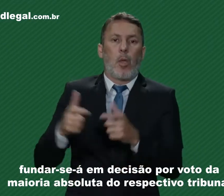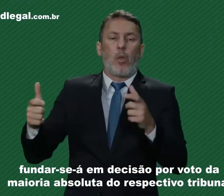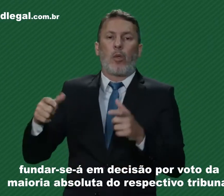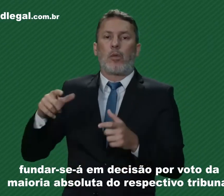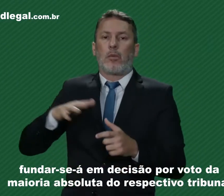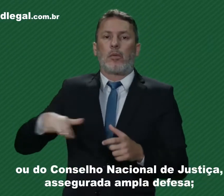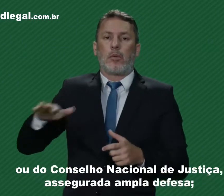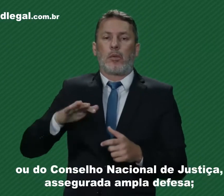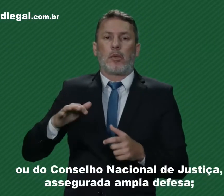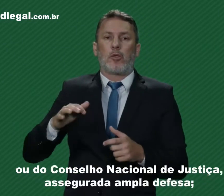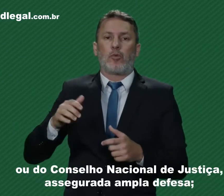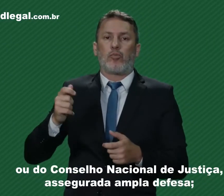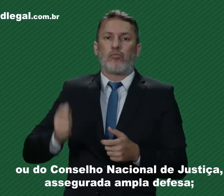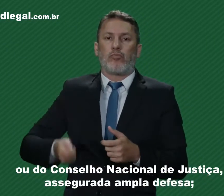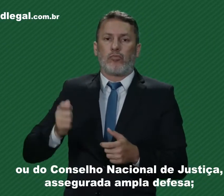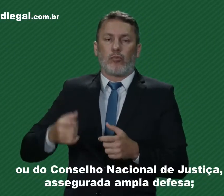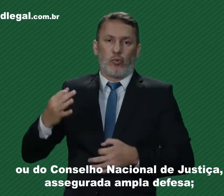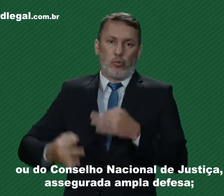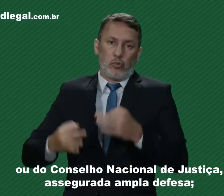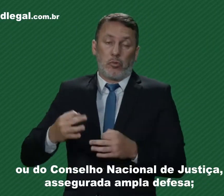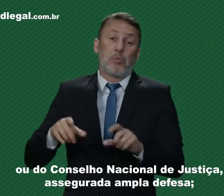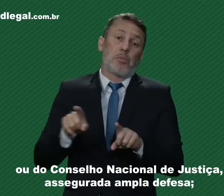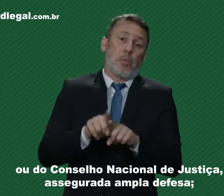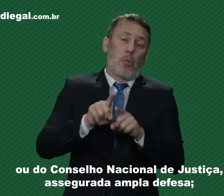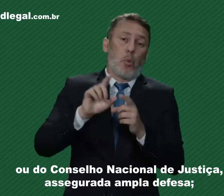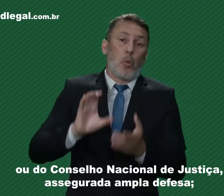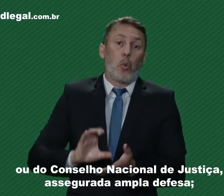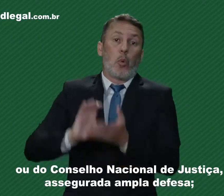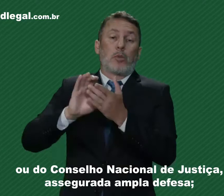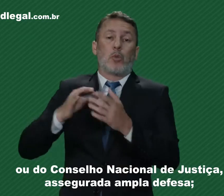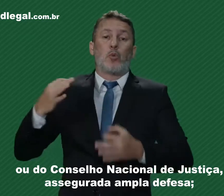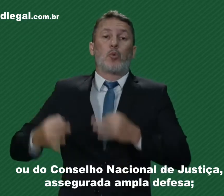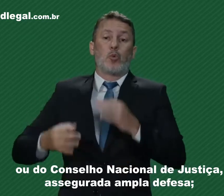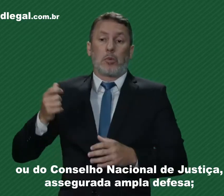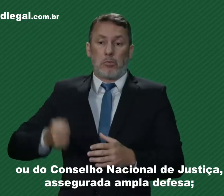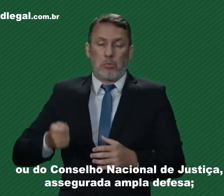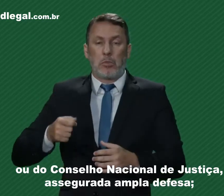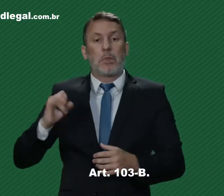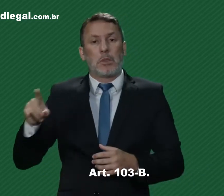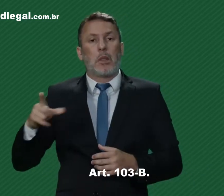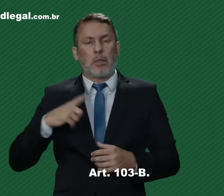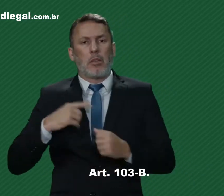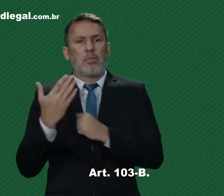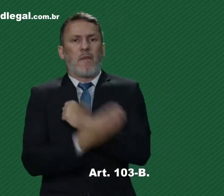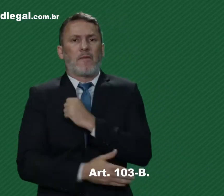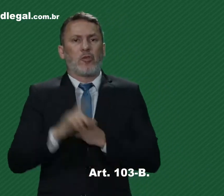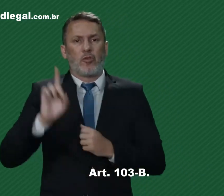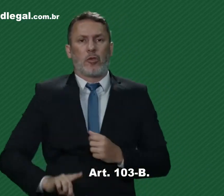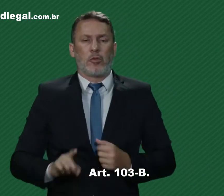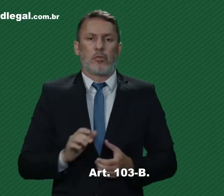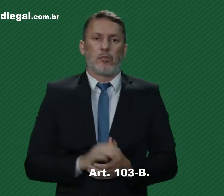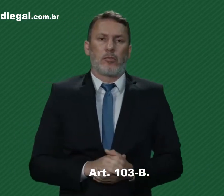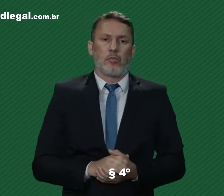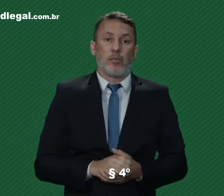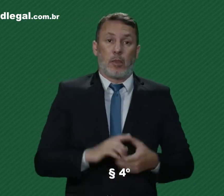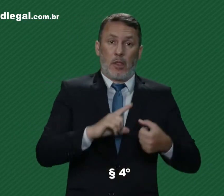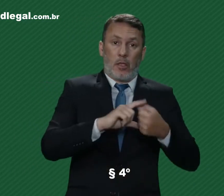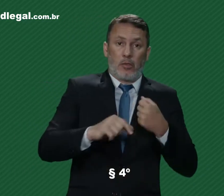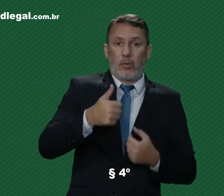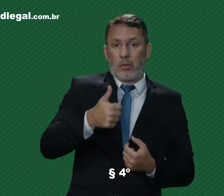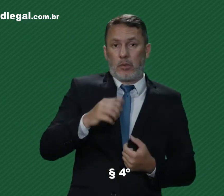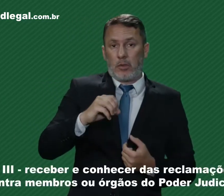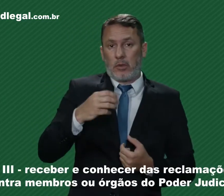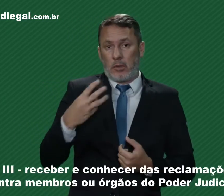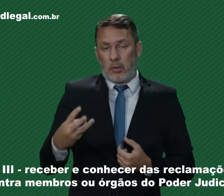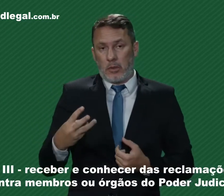respectivo tribunal ou do Conselho Nacional de Justiça, assegurada ampla defesa. Artigo 103-B.